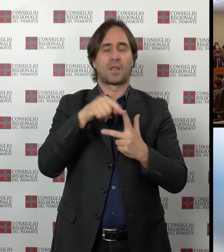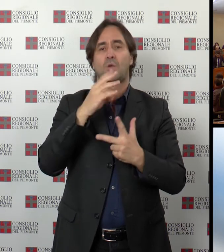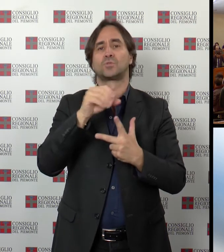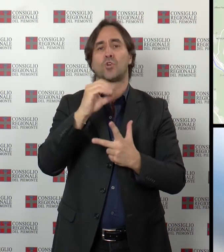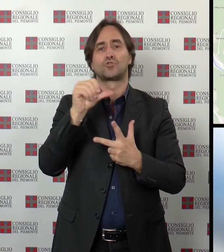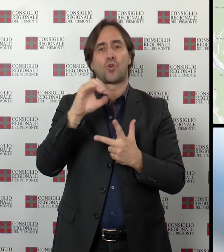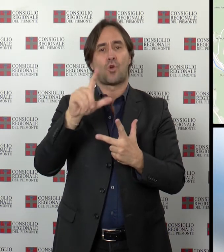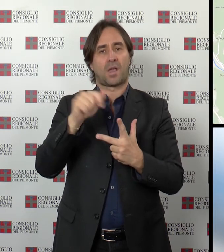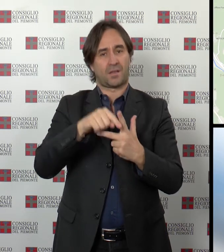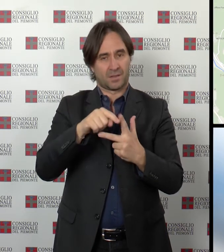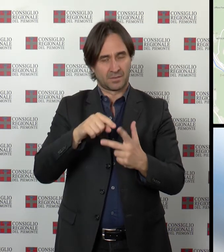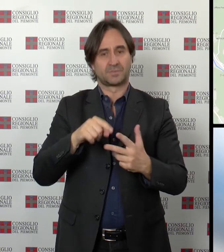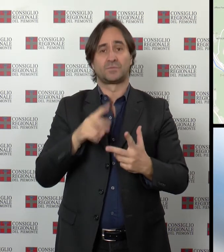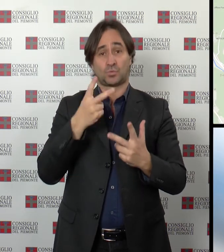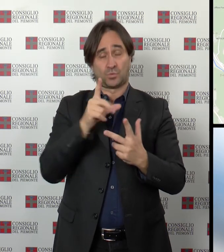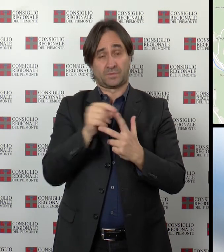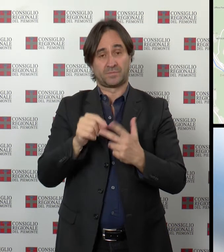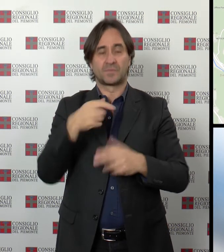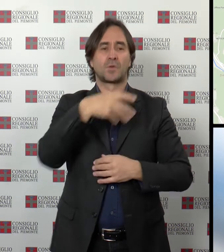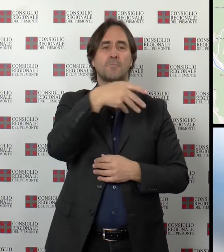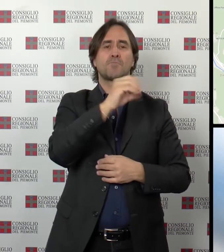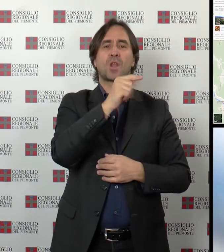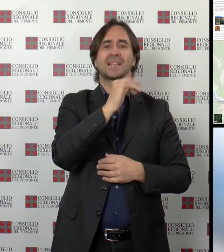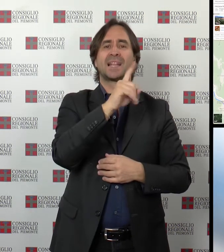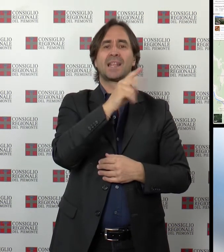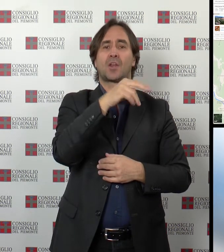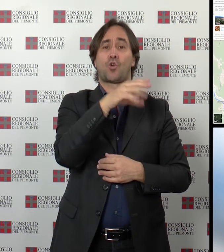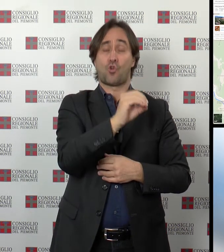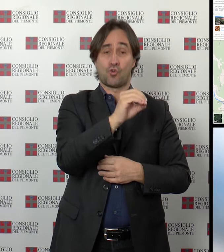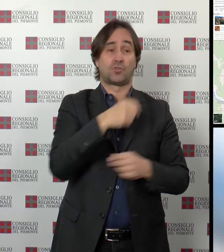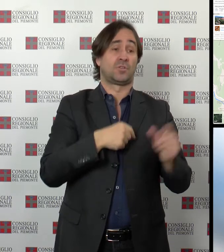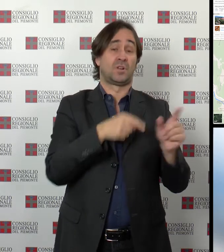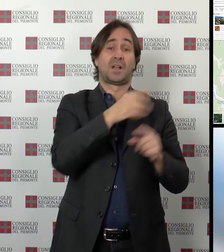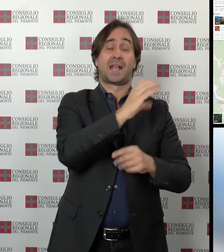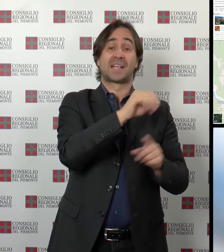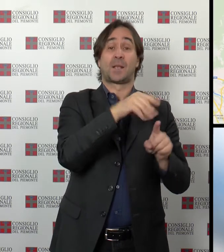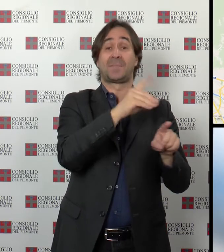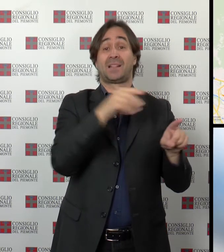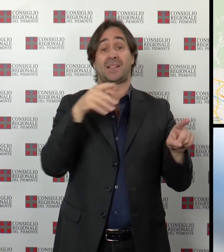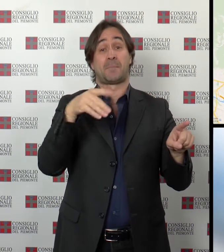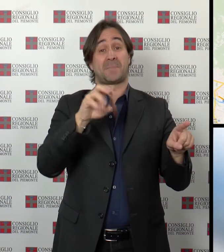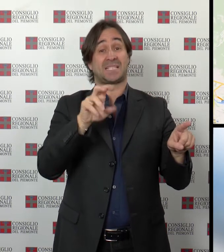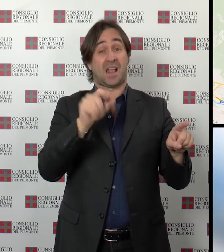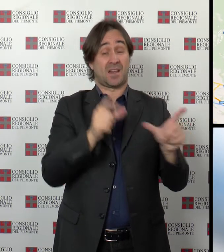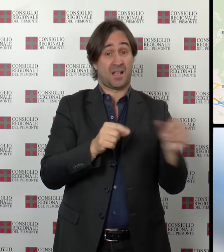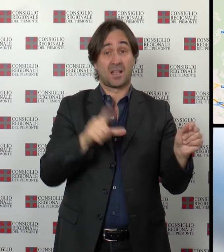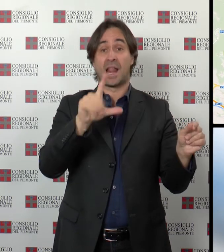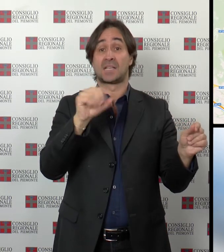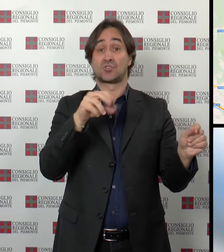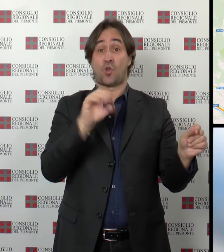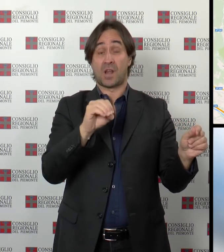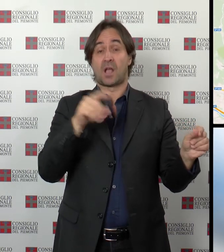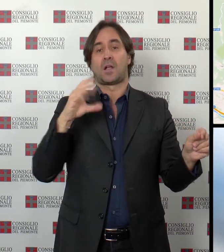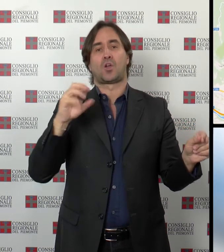Cusio-Ossola. Si tratta di comune di Mortigliengo, che dovrebbe nascere dalla fusione di Casapinta e Mezzana, del comune di Lessona,